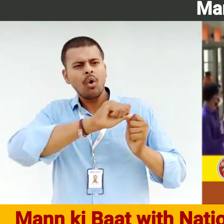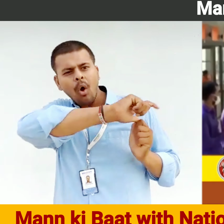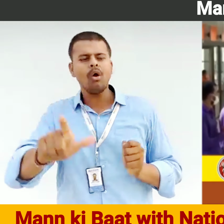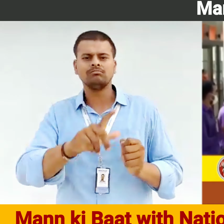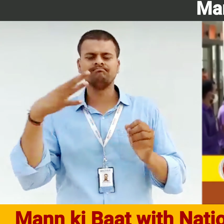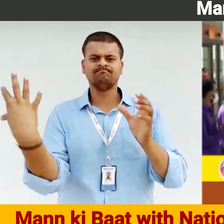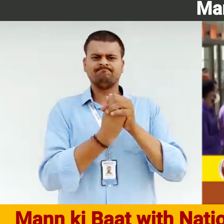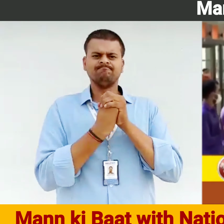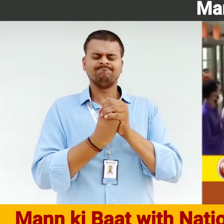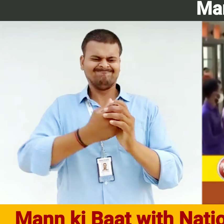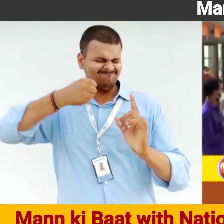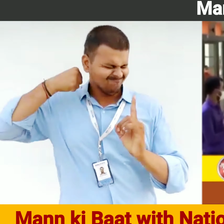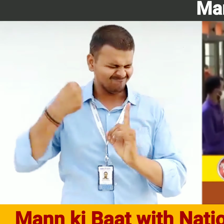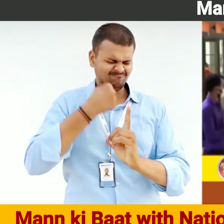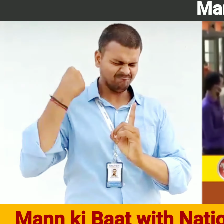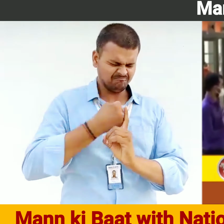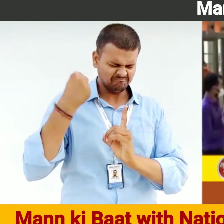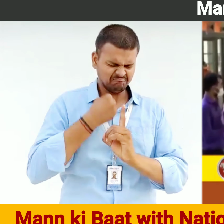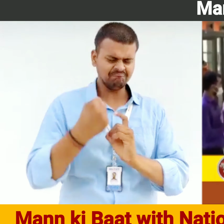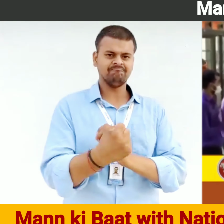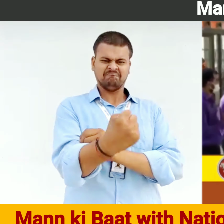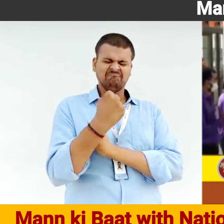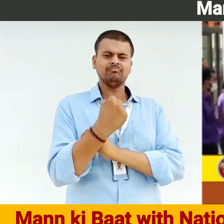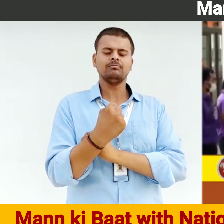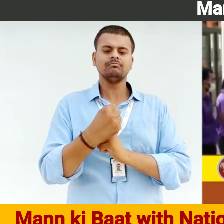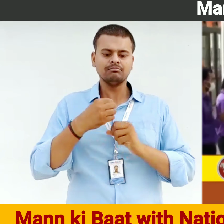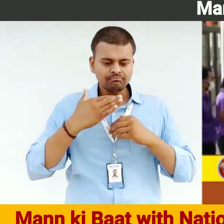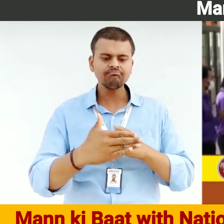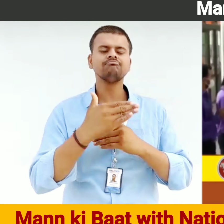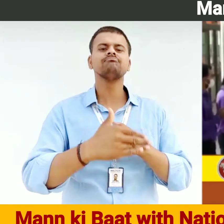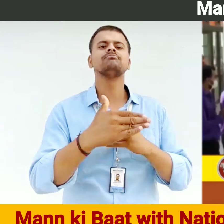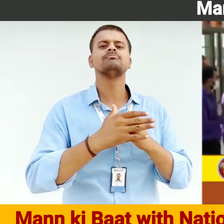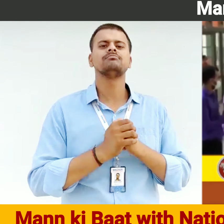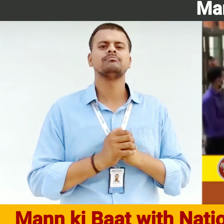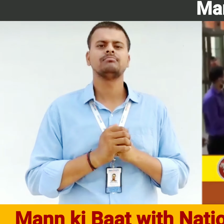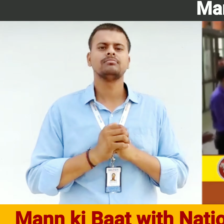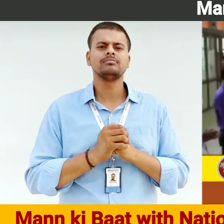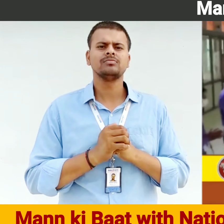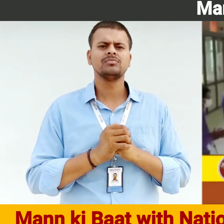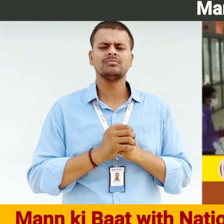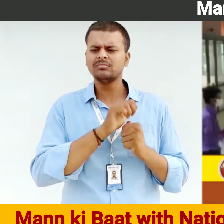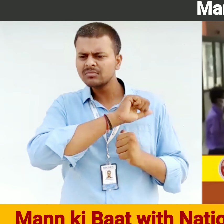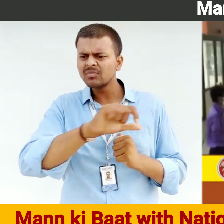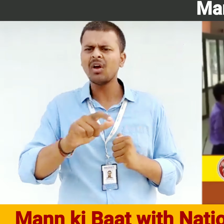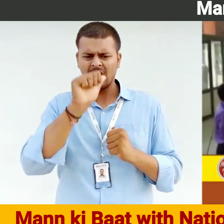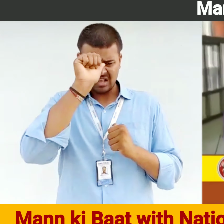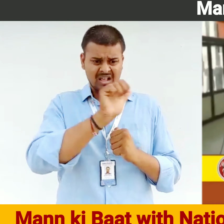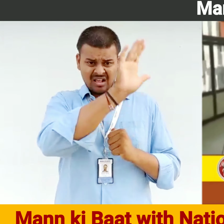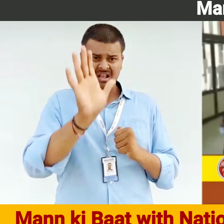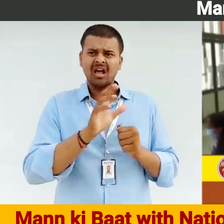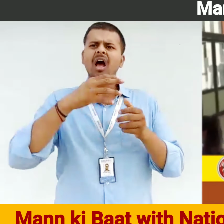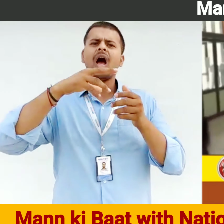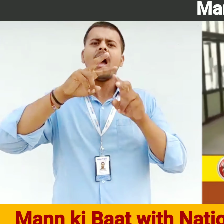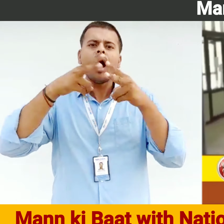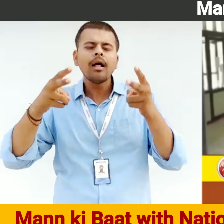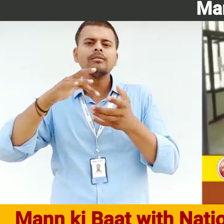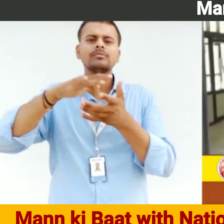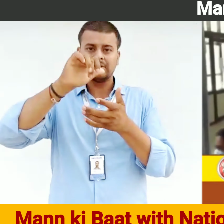लड़ाई बहुत मजबूती से लड़ी जा रही है। जब हम दुनिया की तरफ देखते हैं तो हमें अनुभव होता